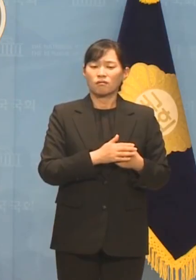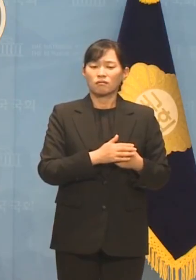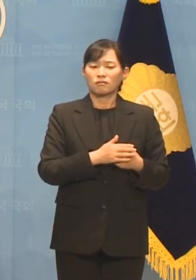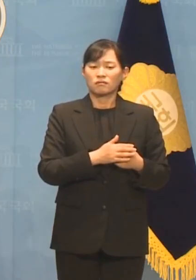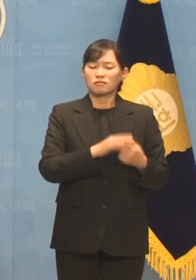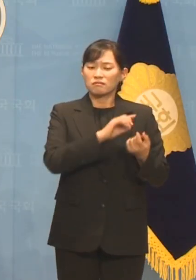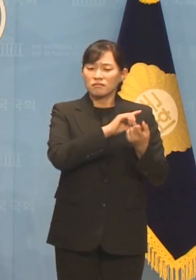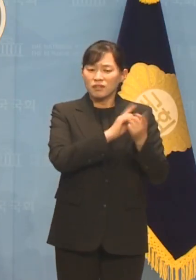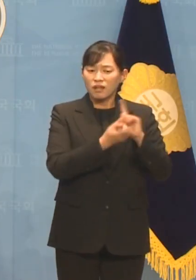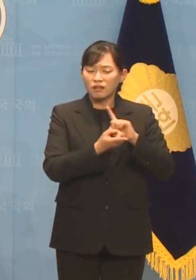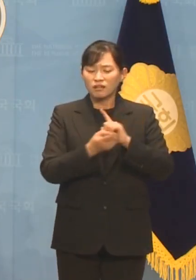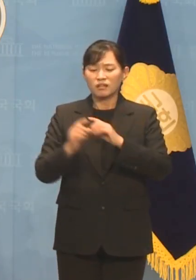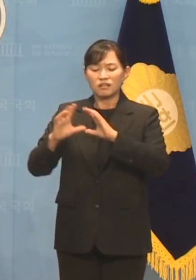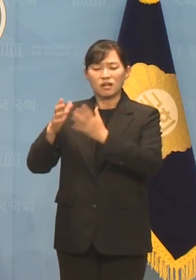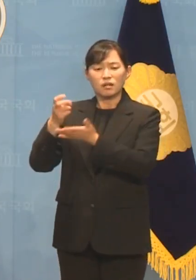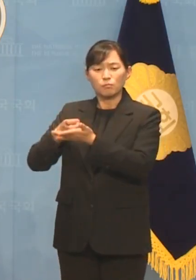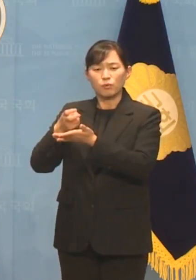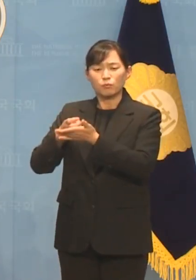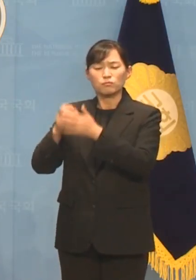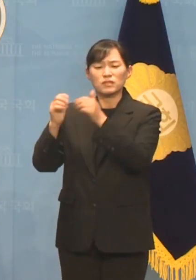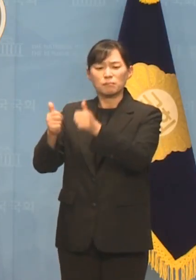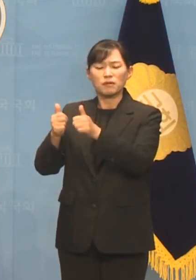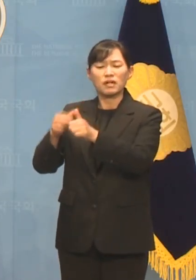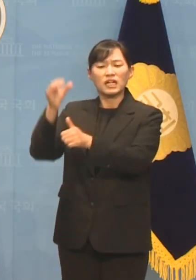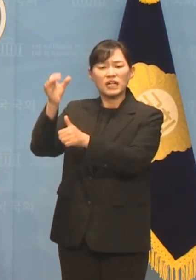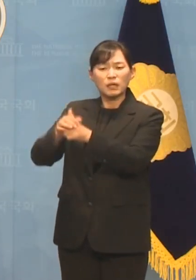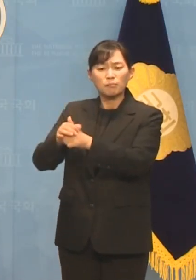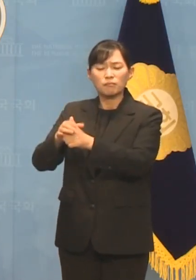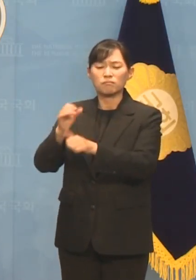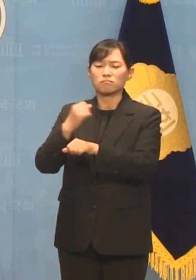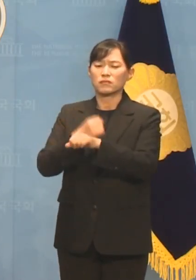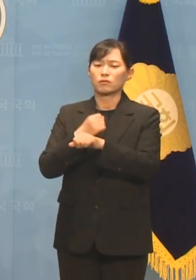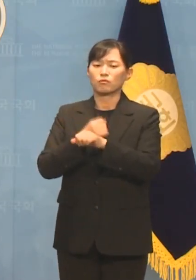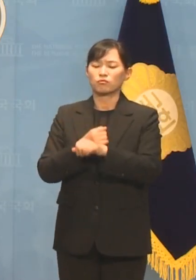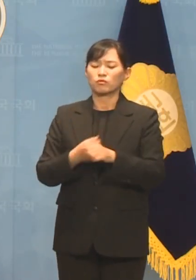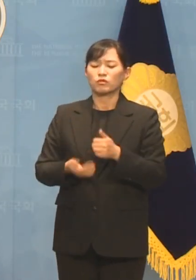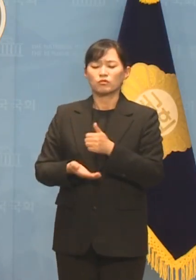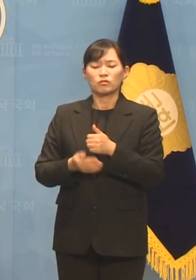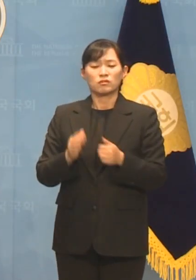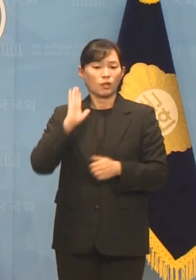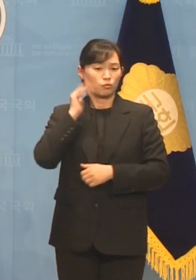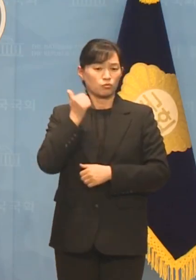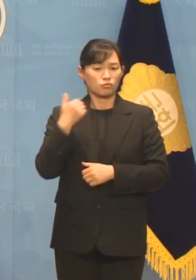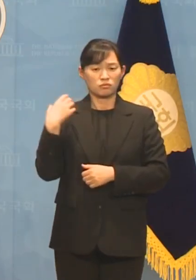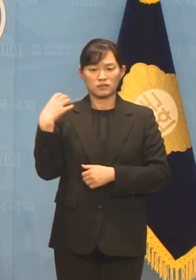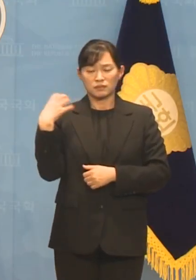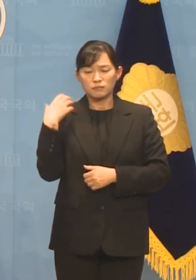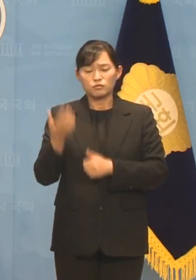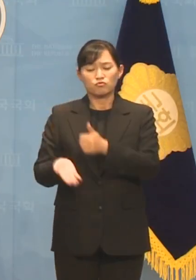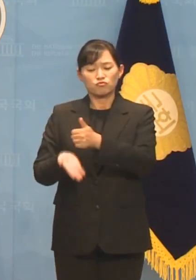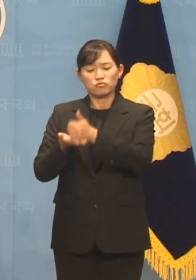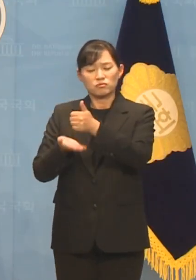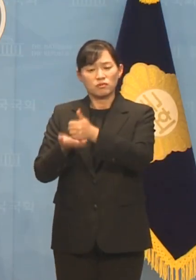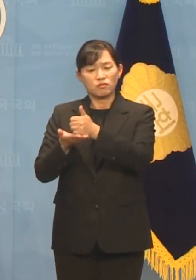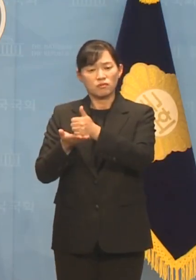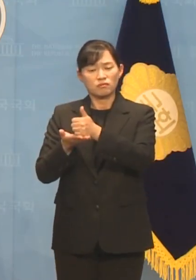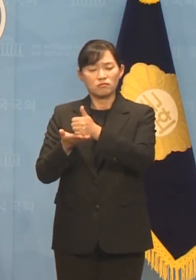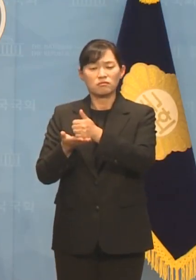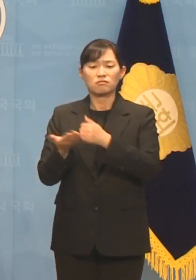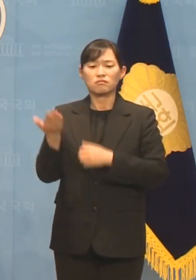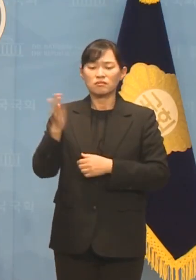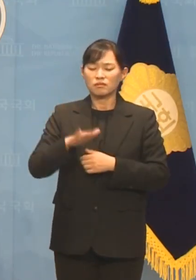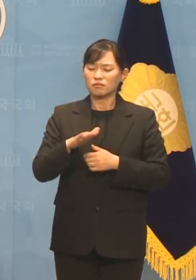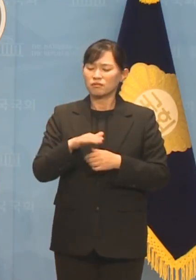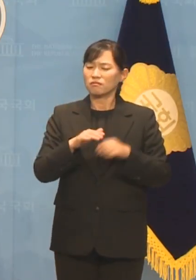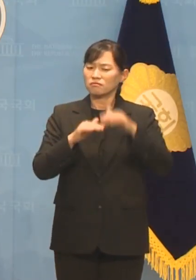선출한 헌법재판관을 임명하는 것과 대통령 추천 몫의 헌법재판관을 임명하는 것은 완전히